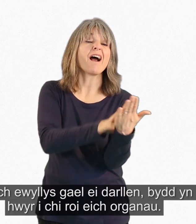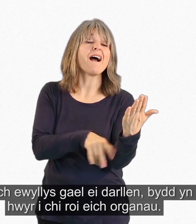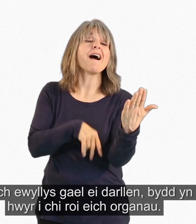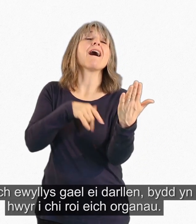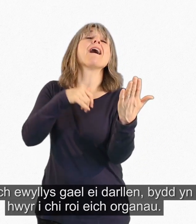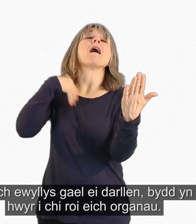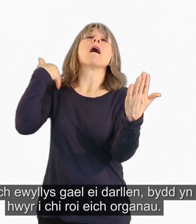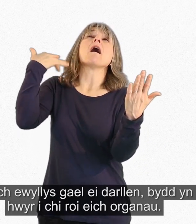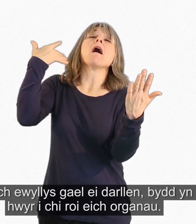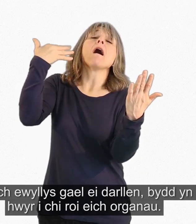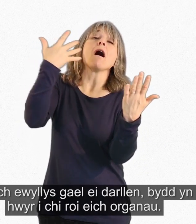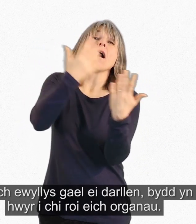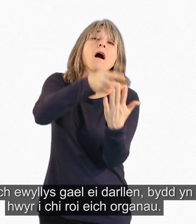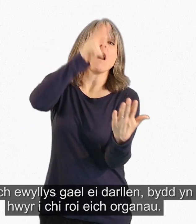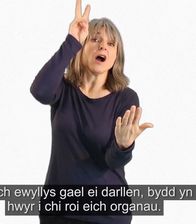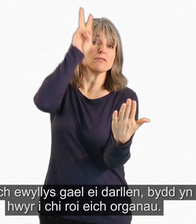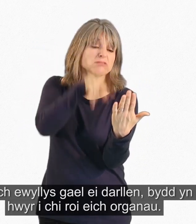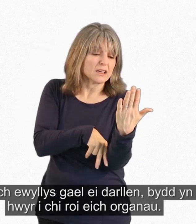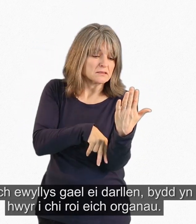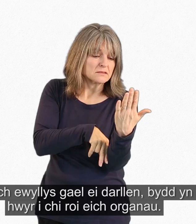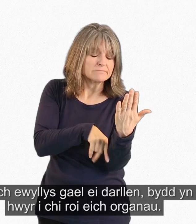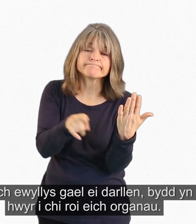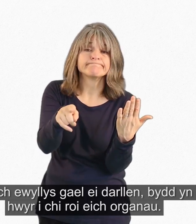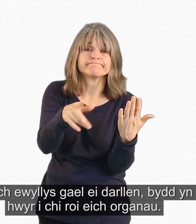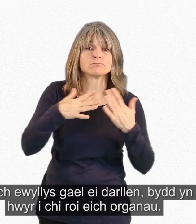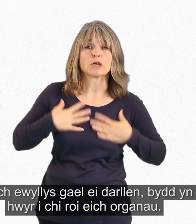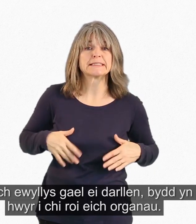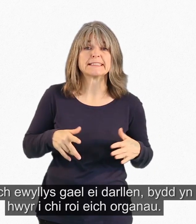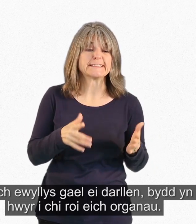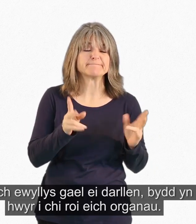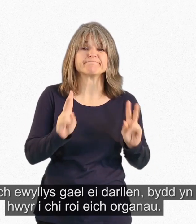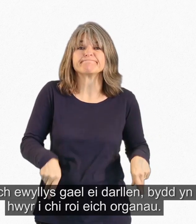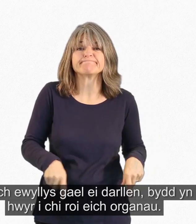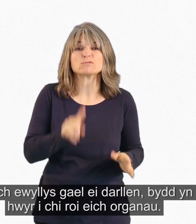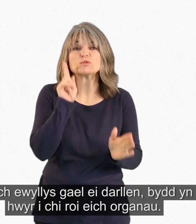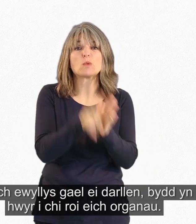Erbyn i'ch ewyllus gael eu darllen, bydd yn rhyw hwyr ych chi roi eich organau.